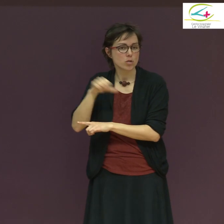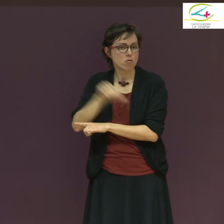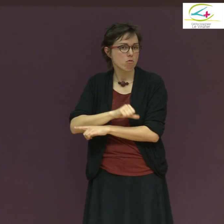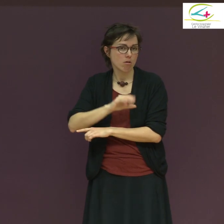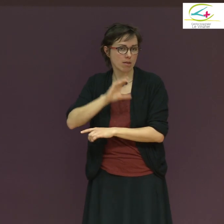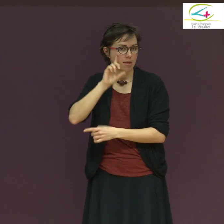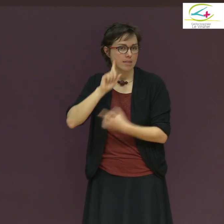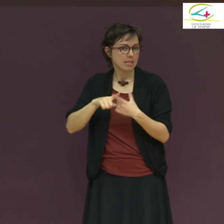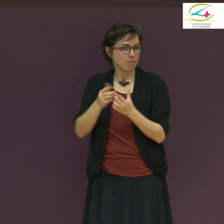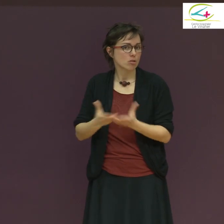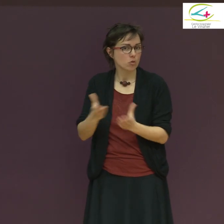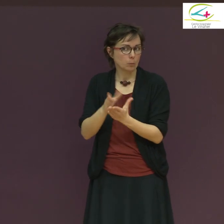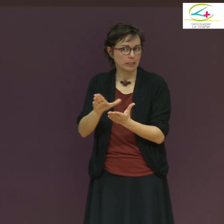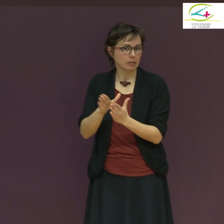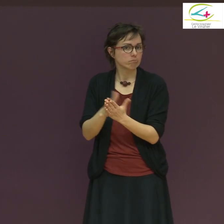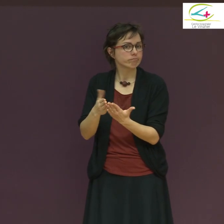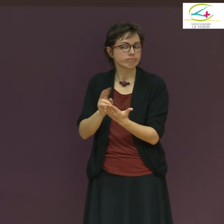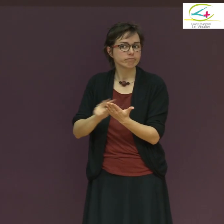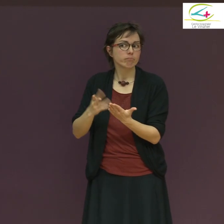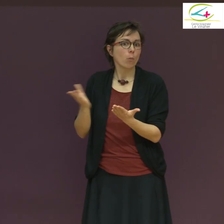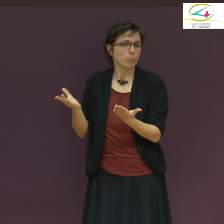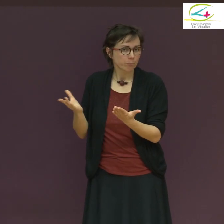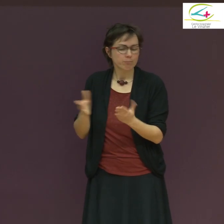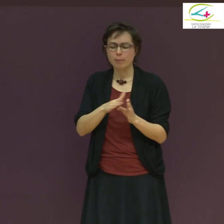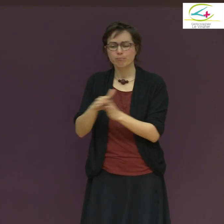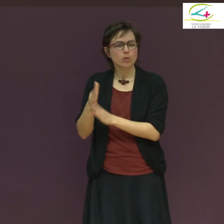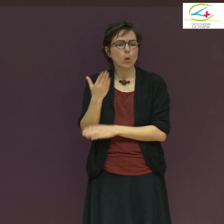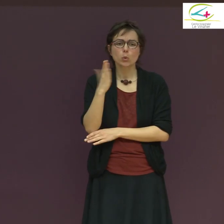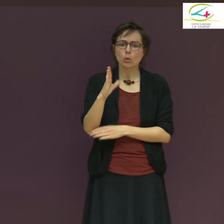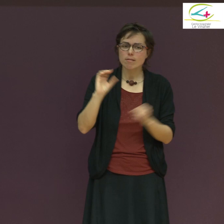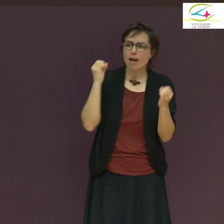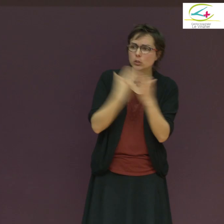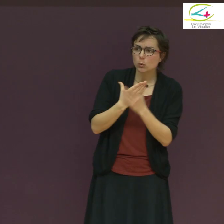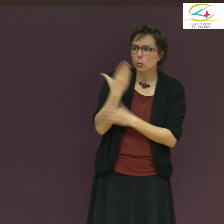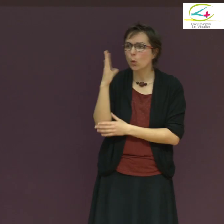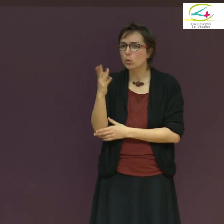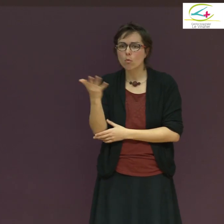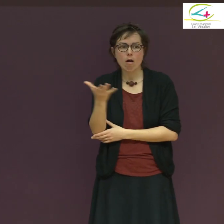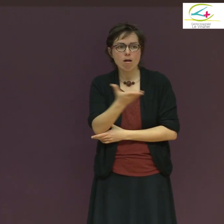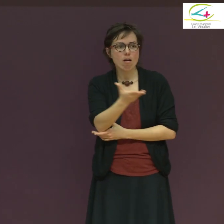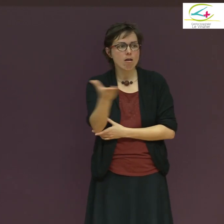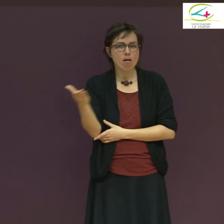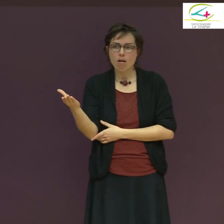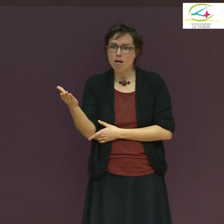de la mort. Je comprends rien à la philo. Ouais, qu'est-ce qu'il y a d'autre comme réaction?